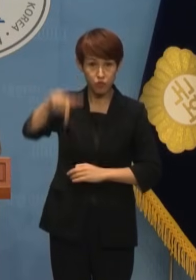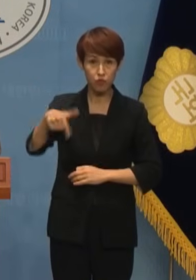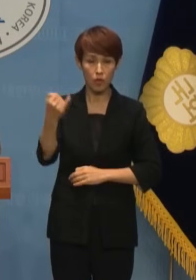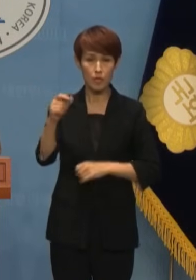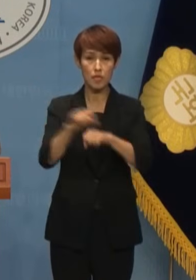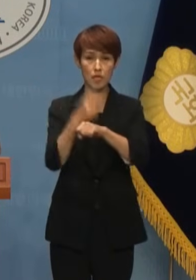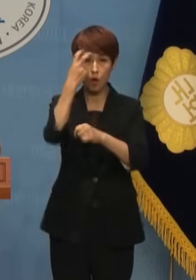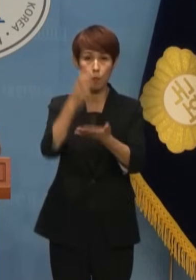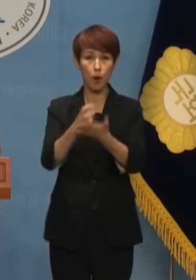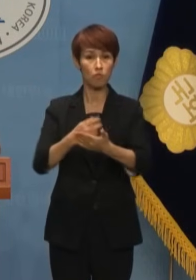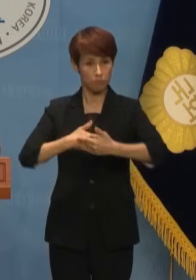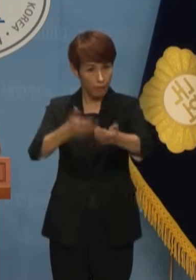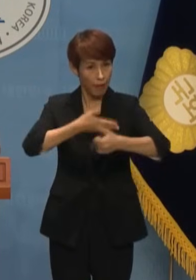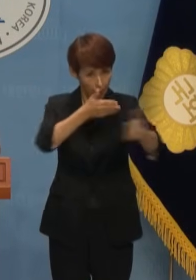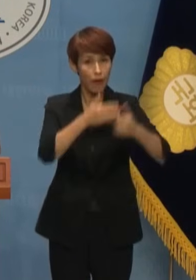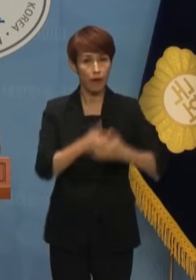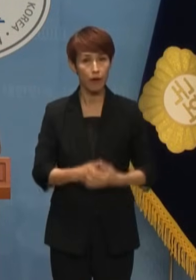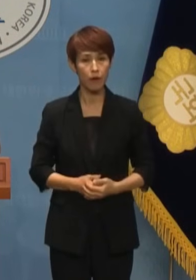특검법을 발의하십시오.